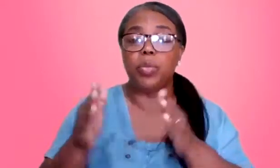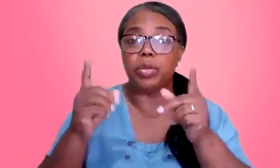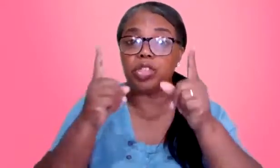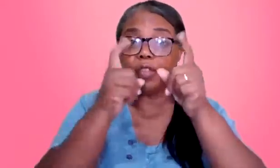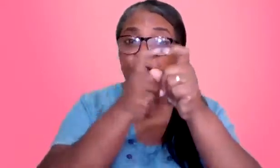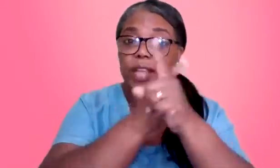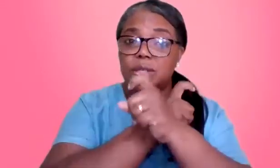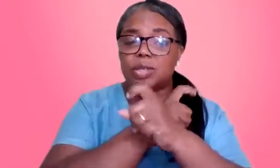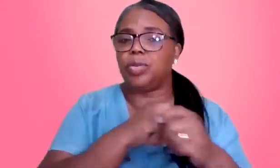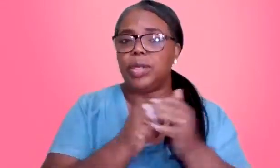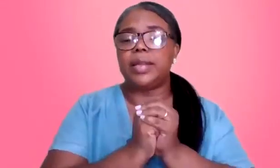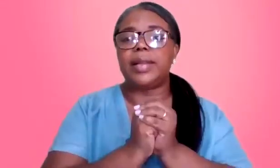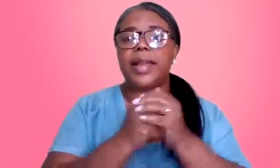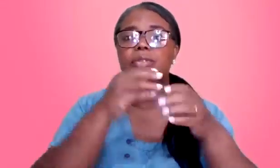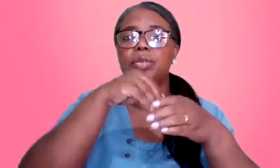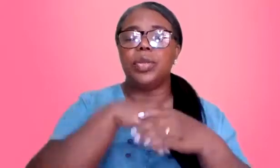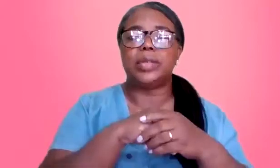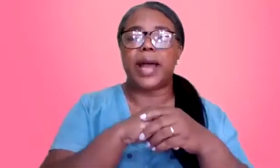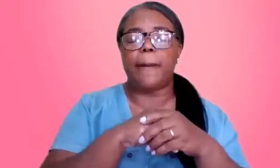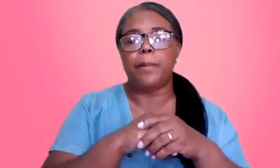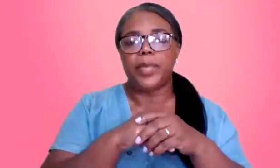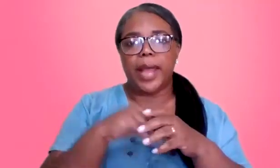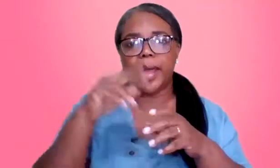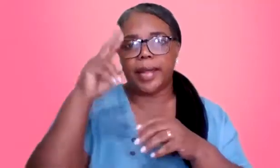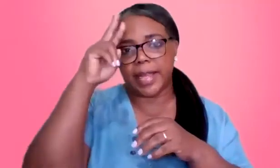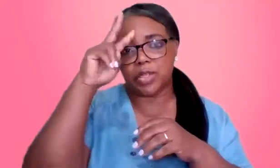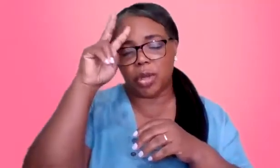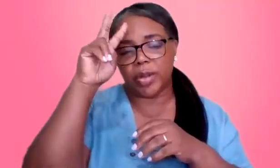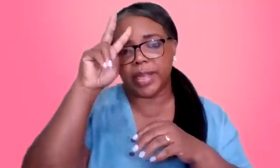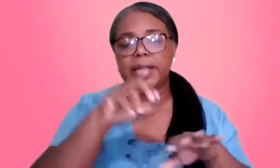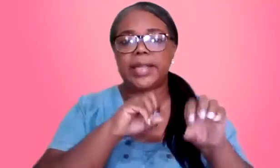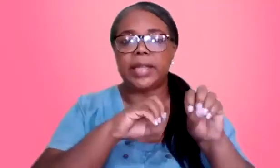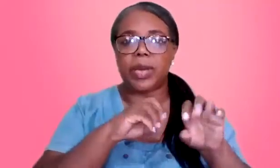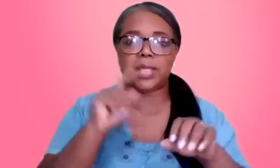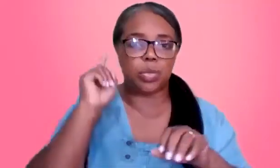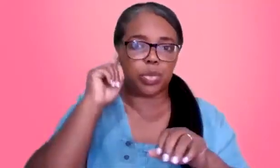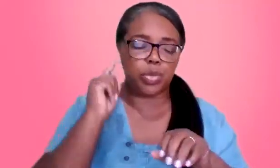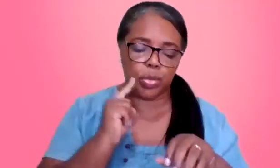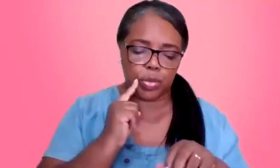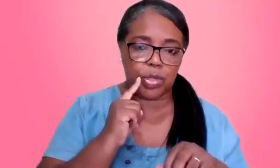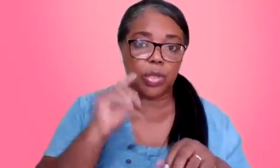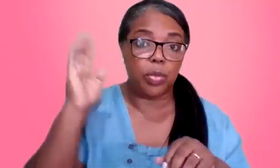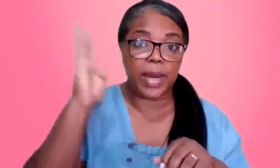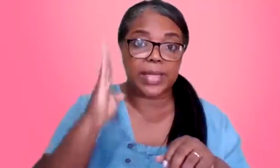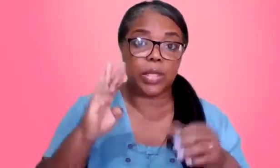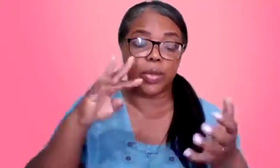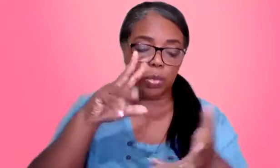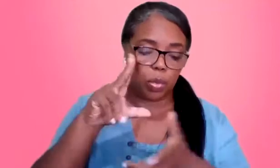muito difícil dentro da história aí, né, da educação dos surdos, no Brasil e no